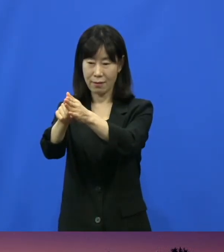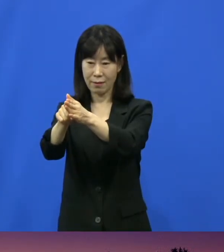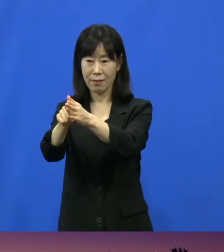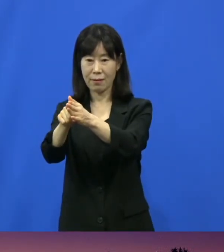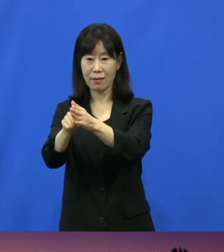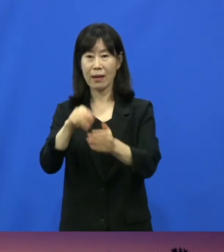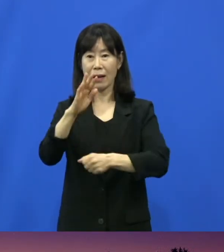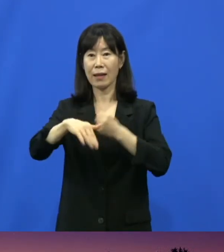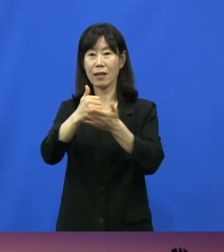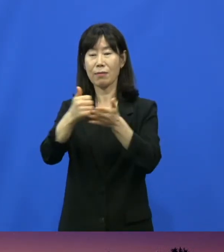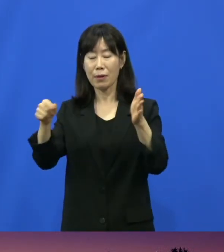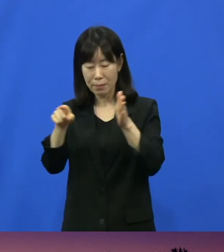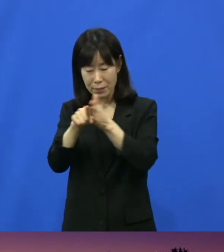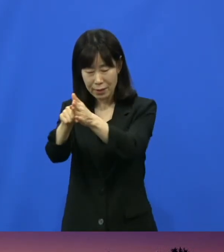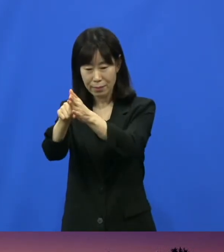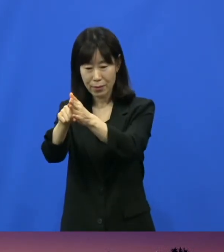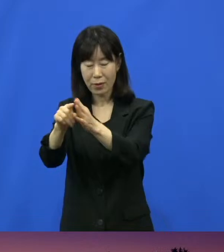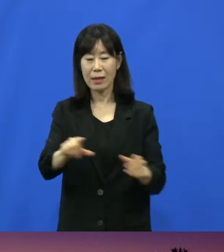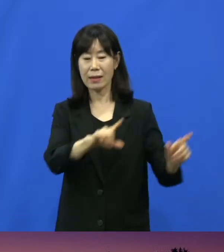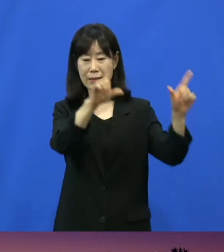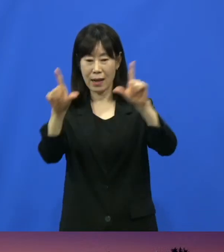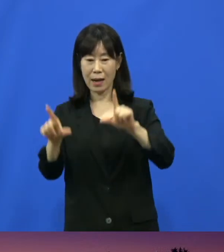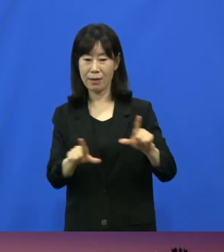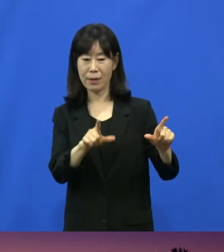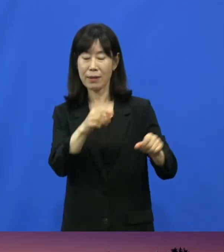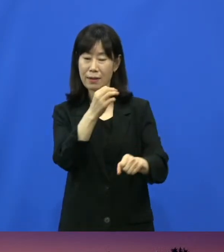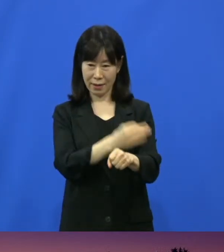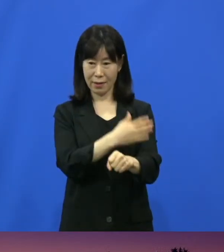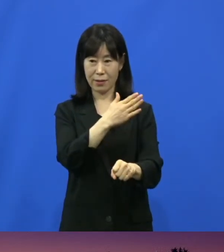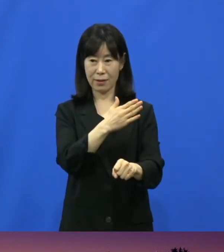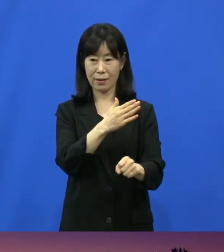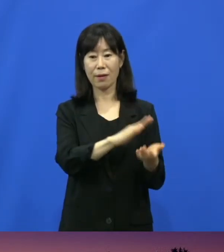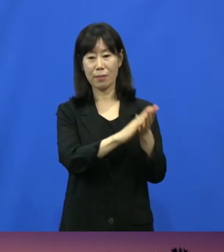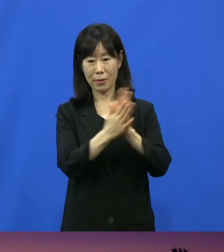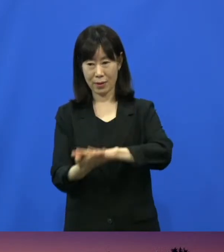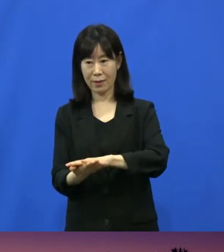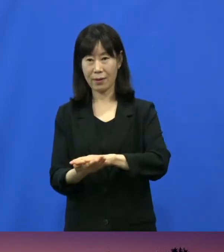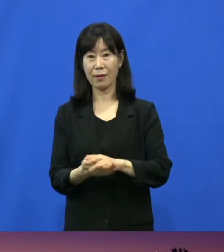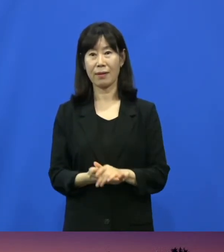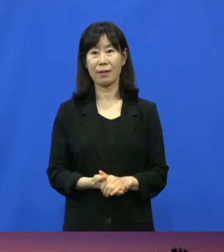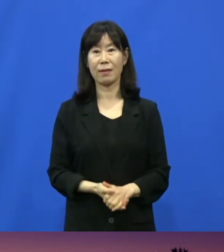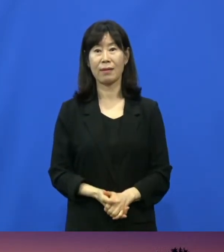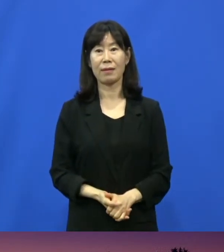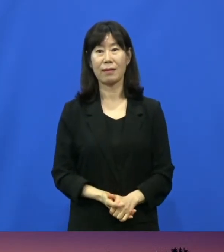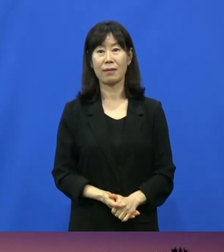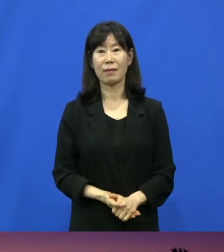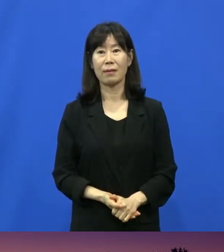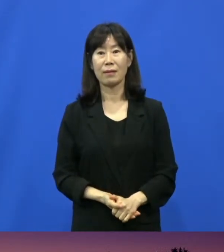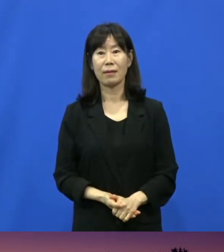그분을 신뢰하면 되니까. 그 신뢰가 힘이라는 거죠. 그런데 어떻게 단순해지죠?